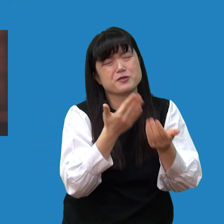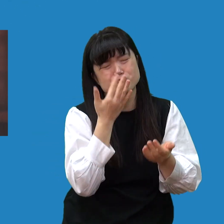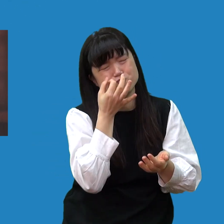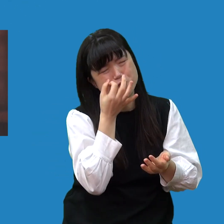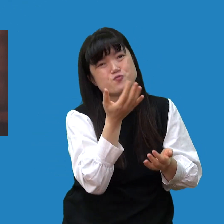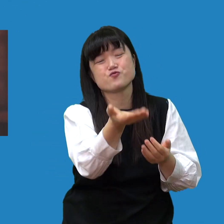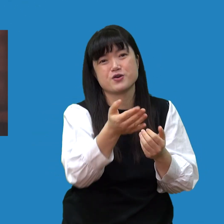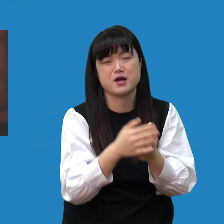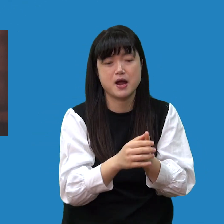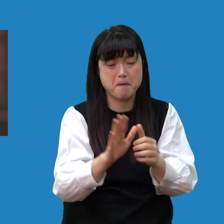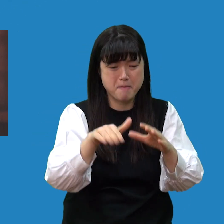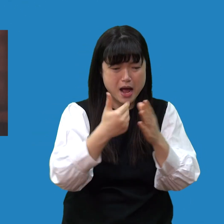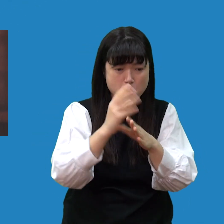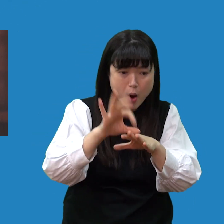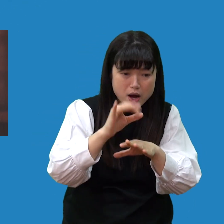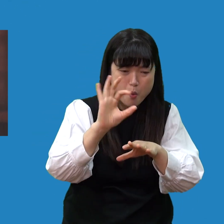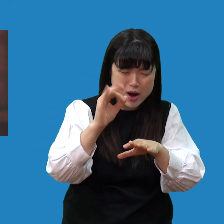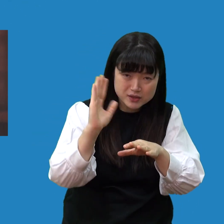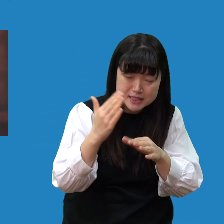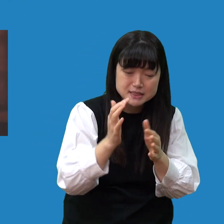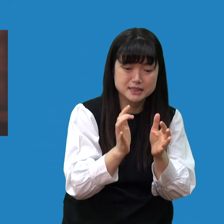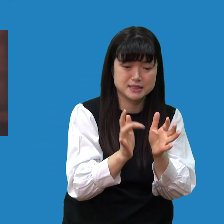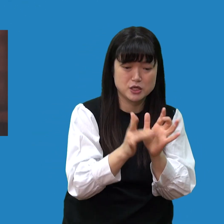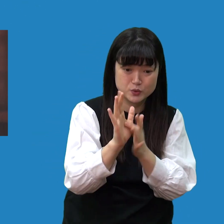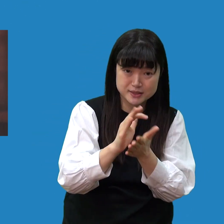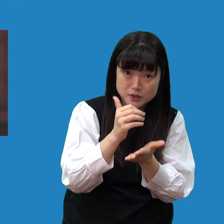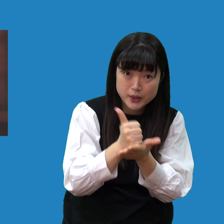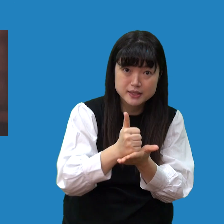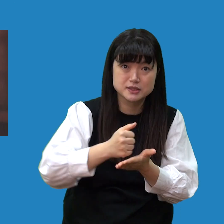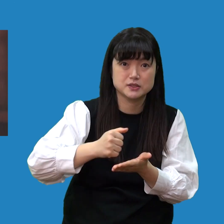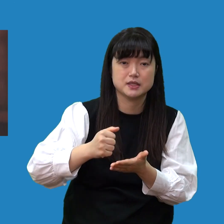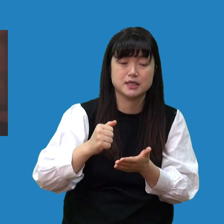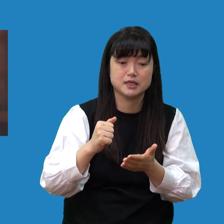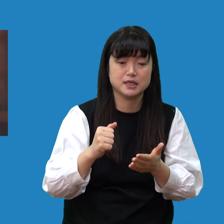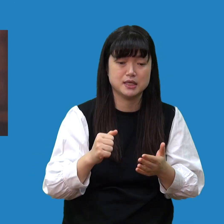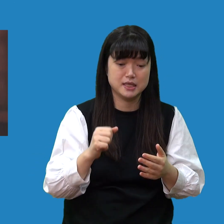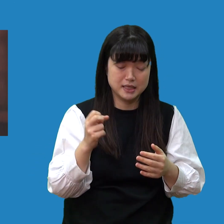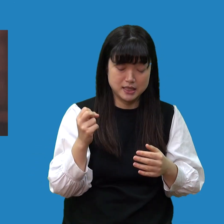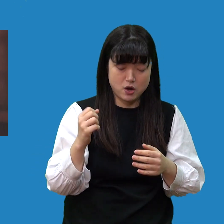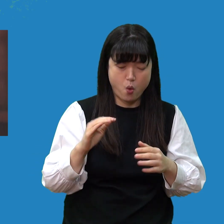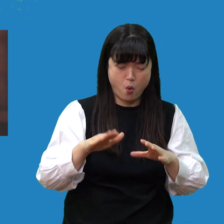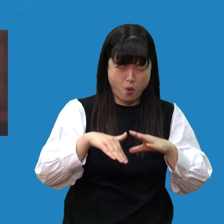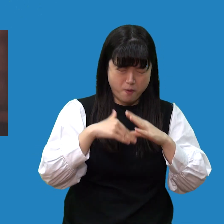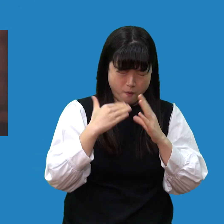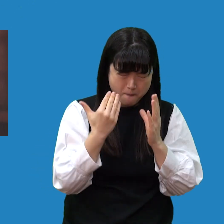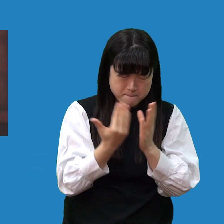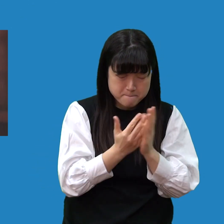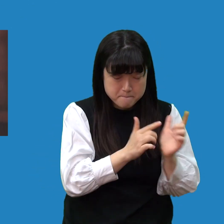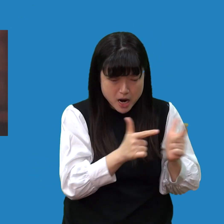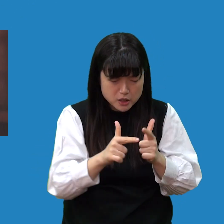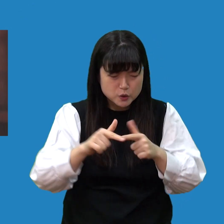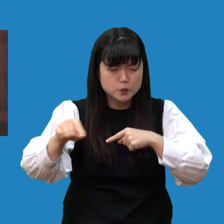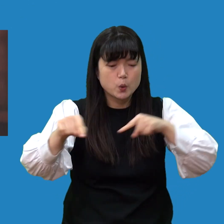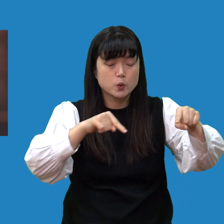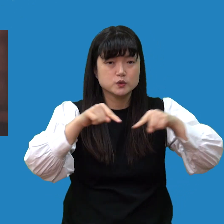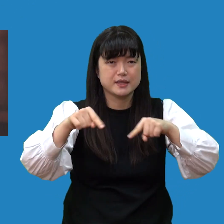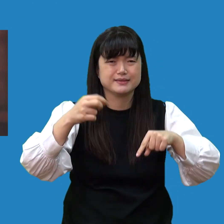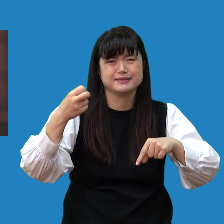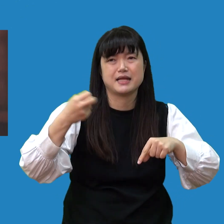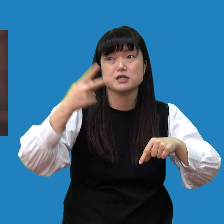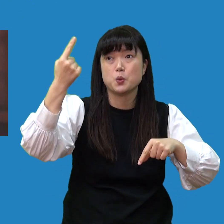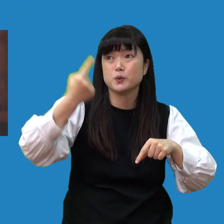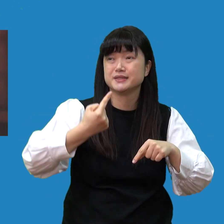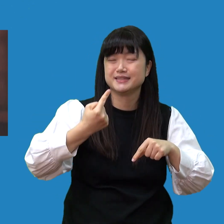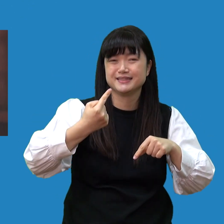장차 만왕의 왕, 우리의 왕 되신 그리스도께서 이 온 만유를 온전히 통치할 그